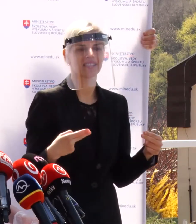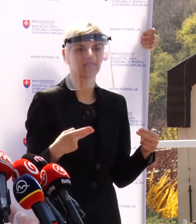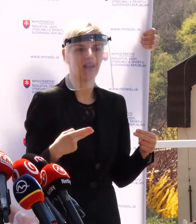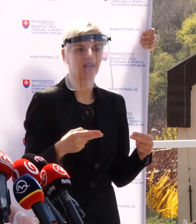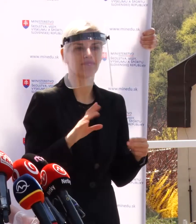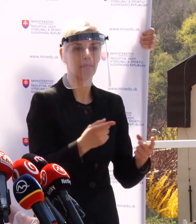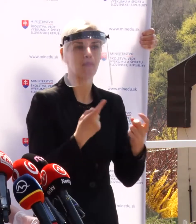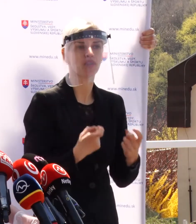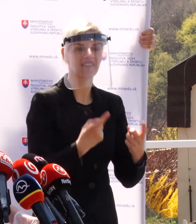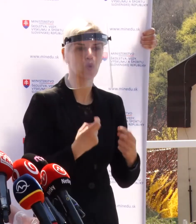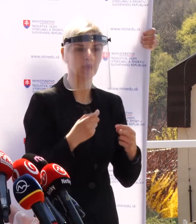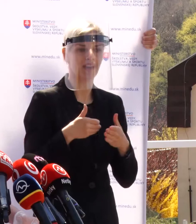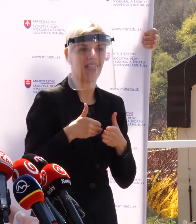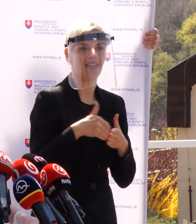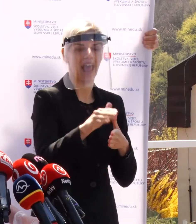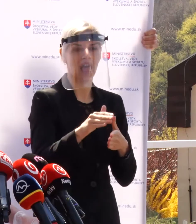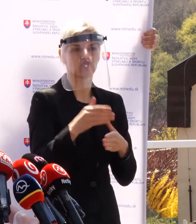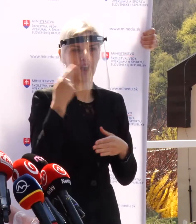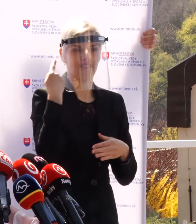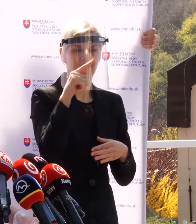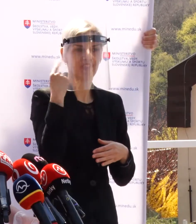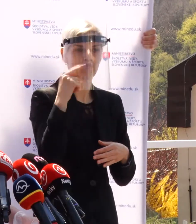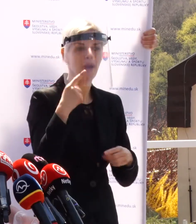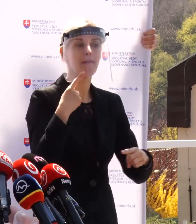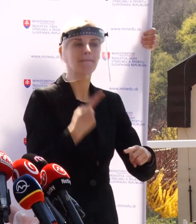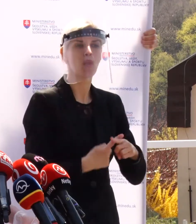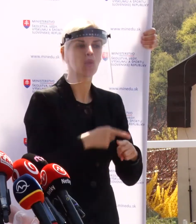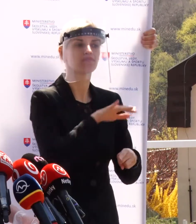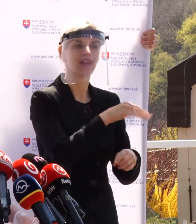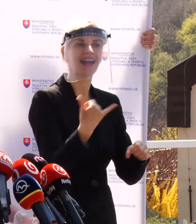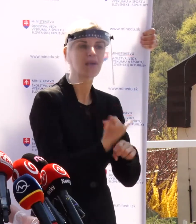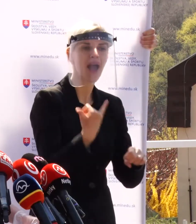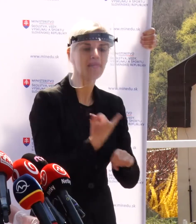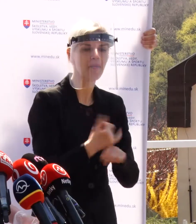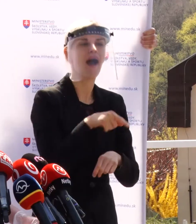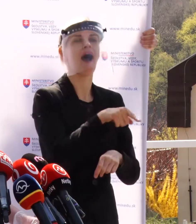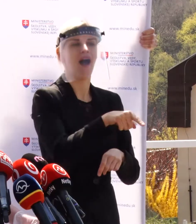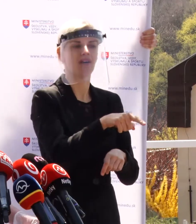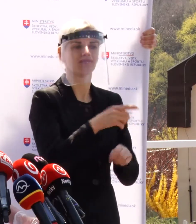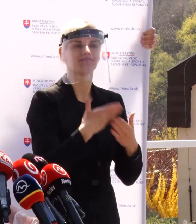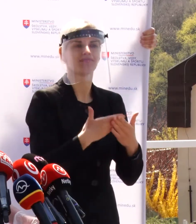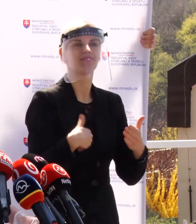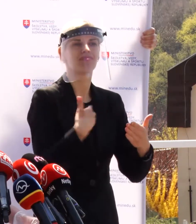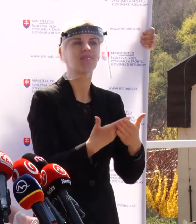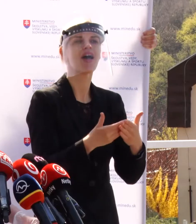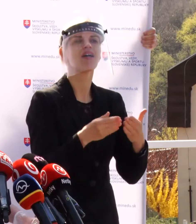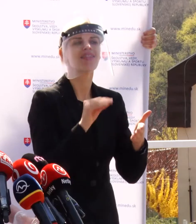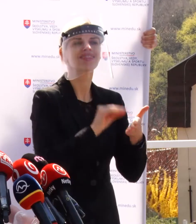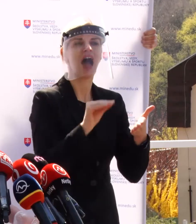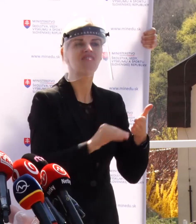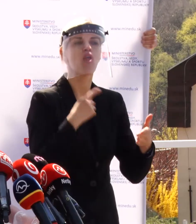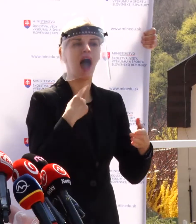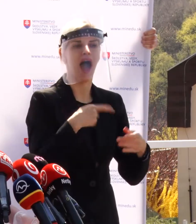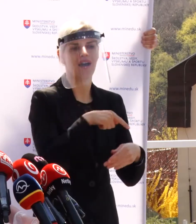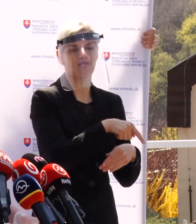učení a zároveň by mala pomenovávať chyby, ktoré žiaci robia a aj poskytovať návody, ako tieto chyby odstrániť. V